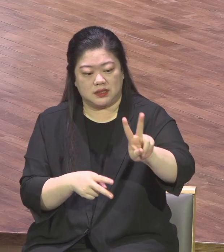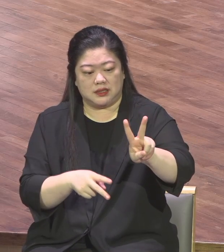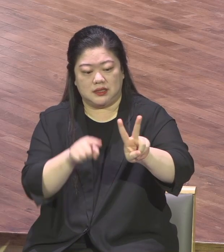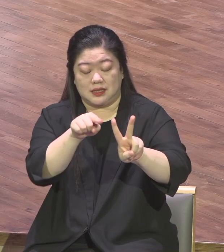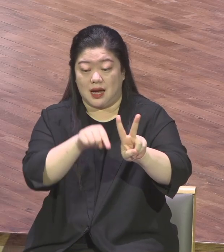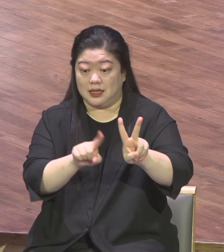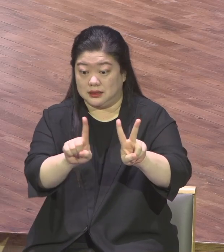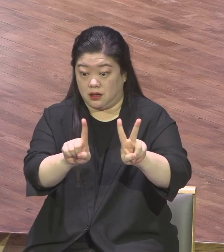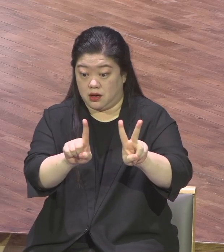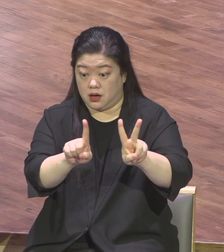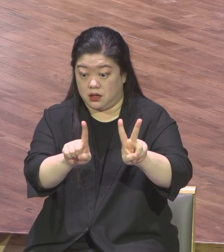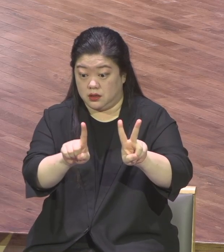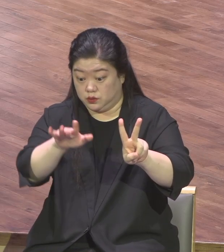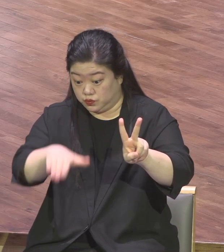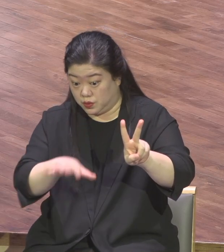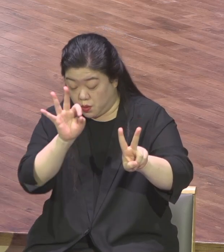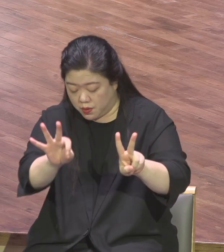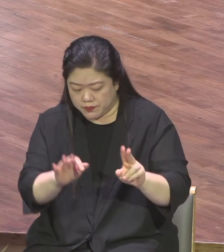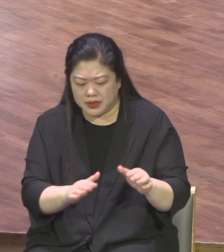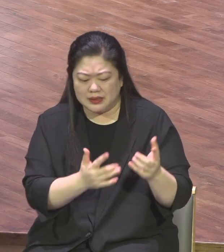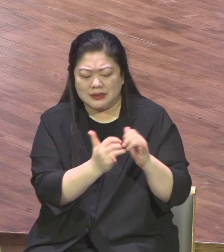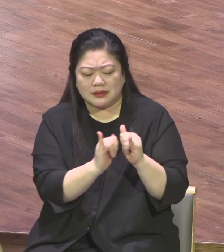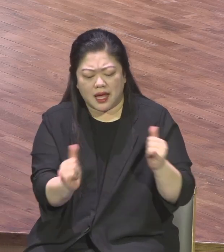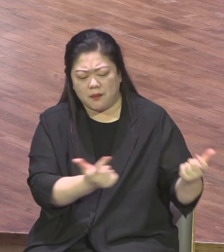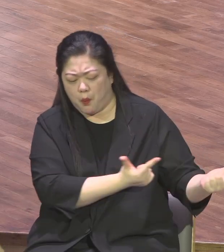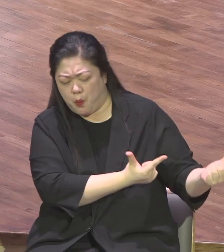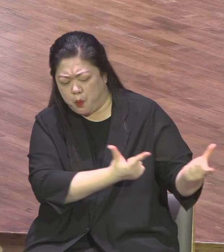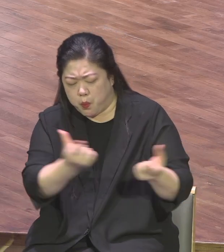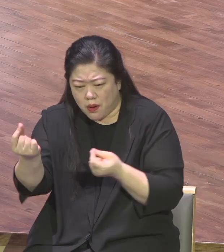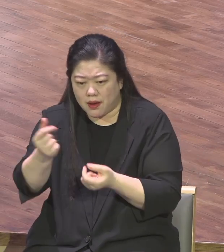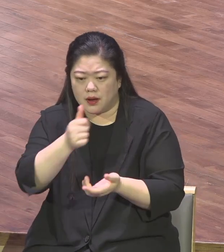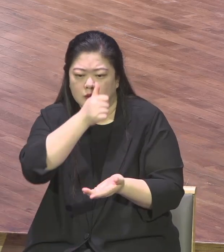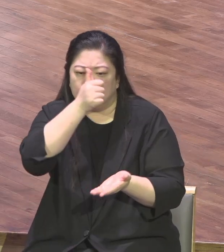모든 사람은 허물과 죄로 죽었던 존재.